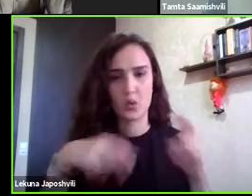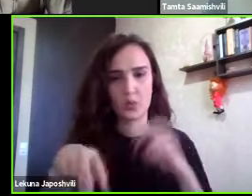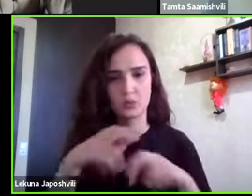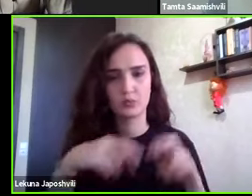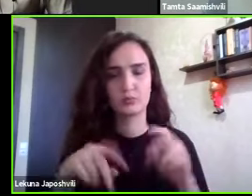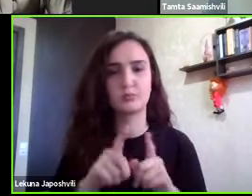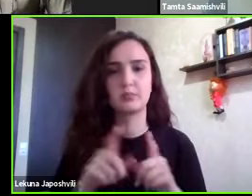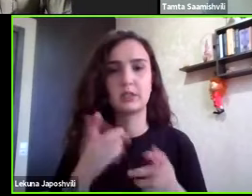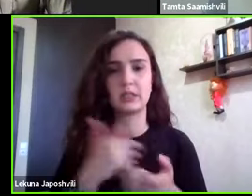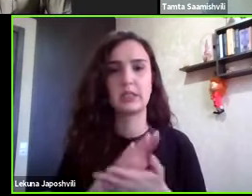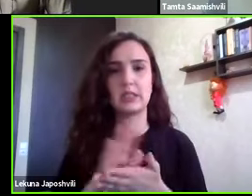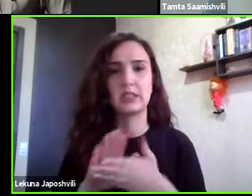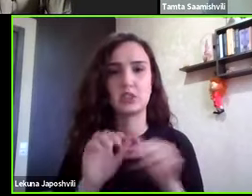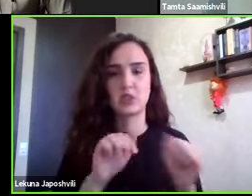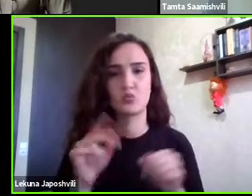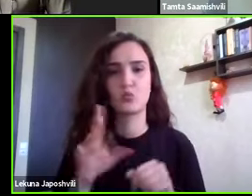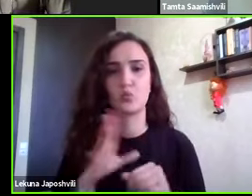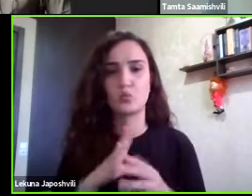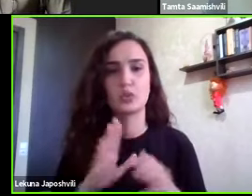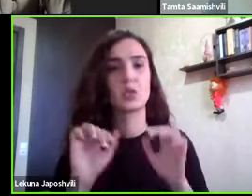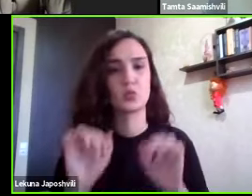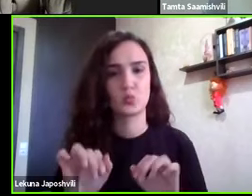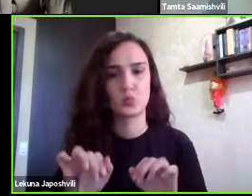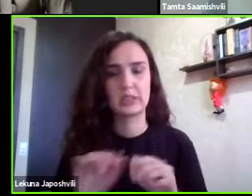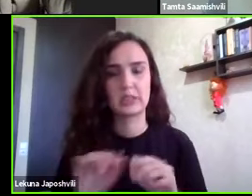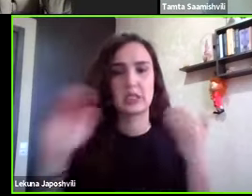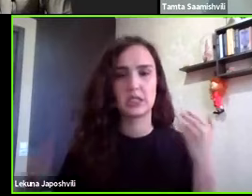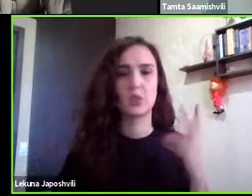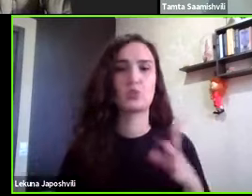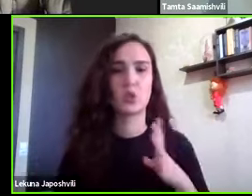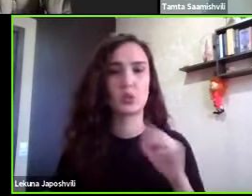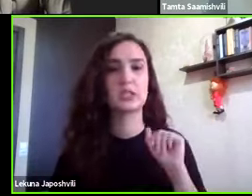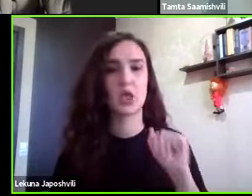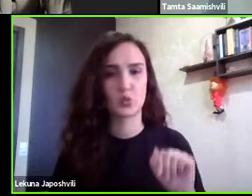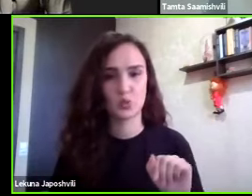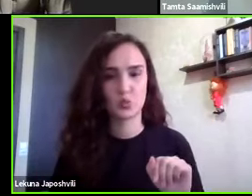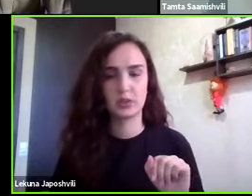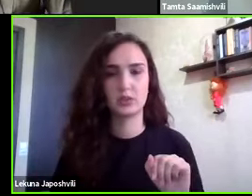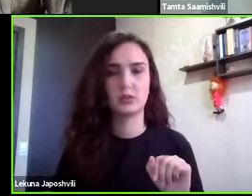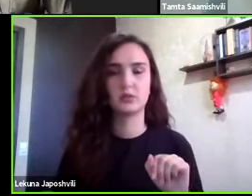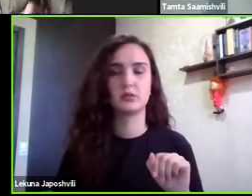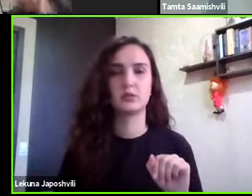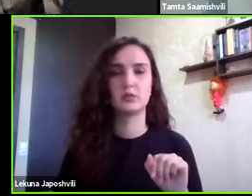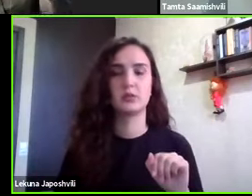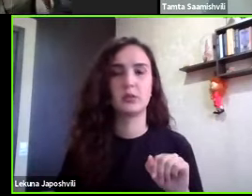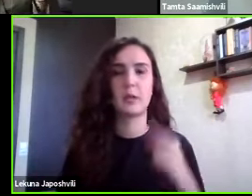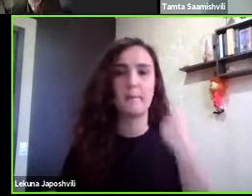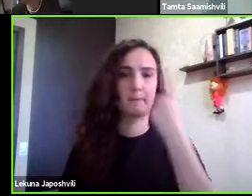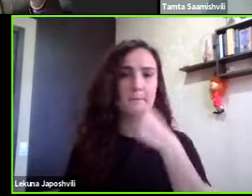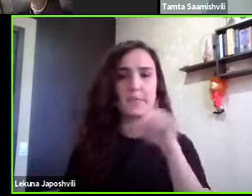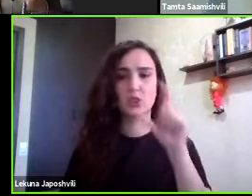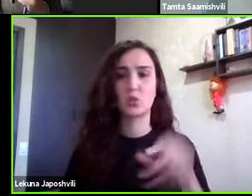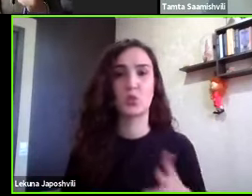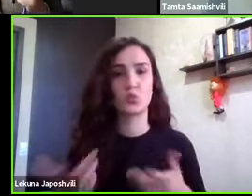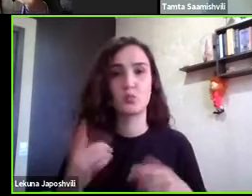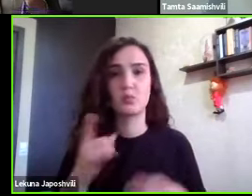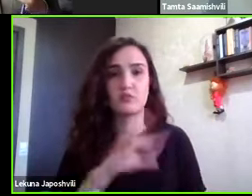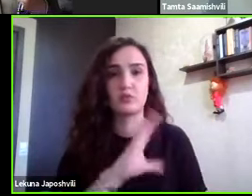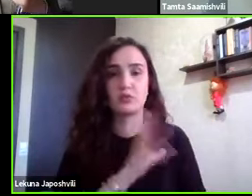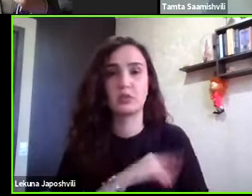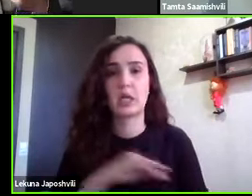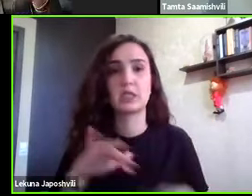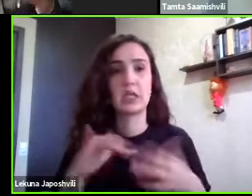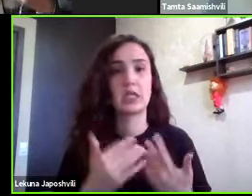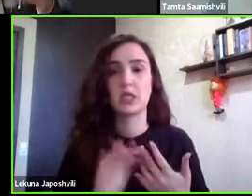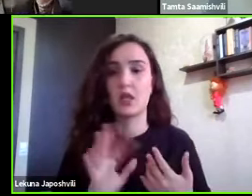ეს ჰიგიენური საშუალებები უნდა იყოს დაცული, დისტანცია უნდა იყოს დაცული, ეს სულ გესმის. ფიზიკურად თუ არ დაიღალათ ამ